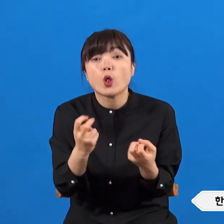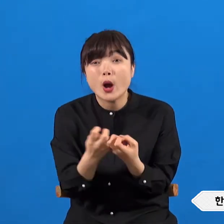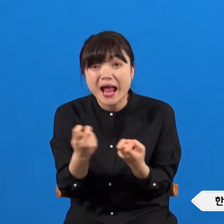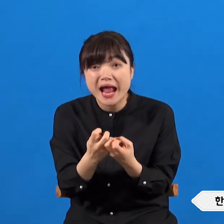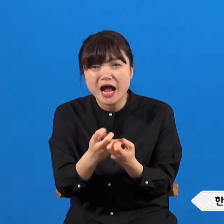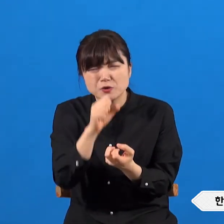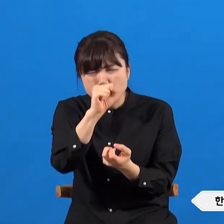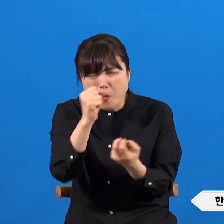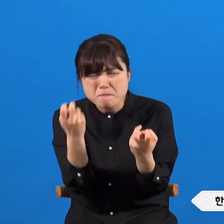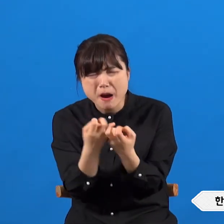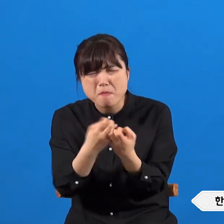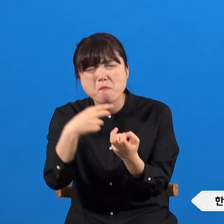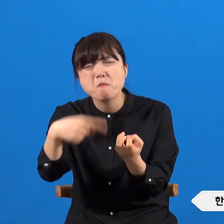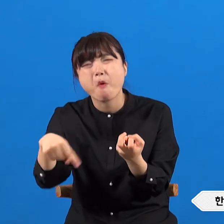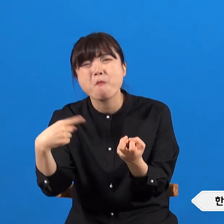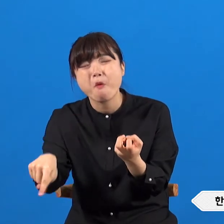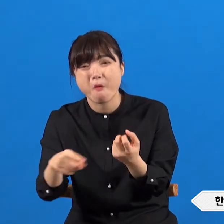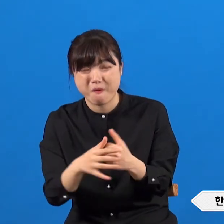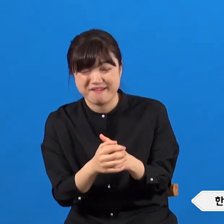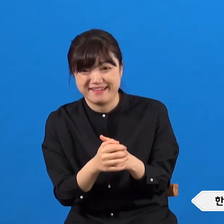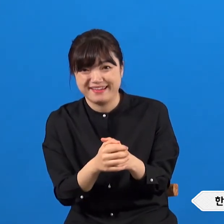제일 좋은 방법이 뭘까요?